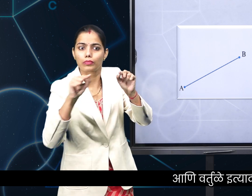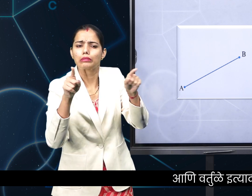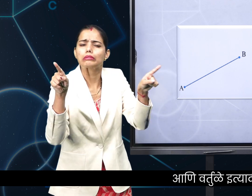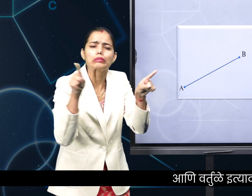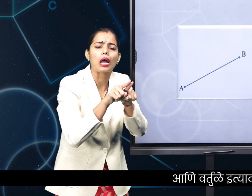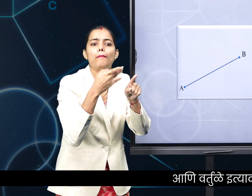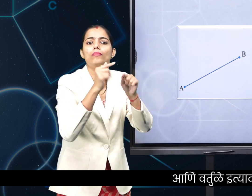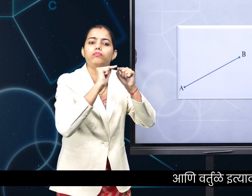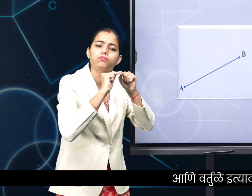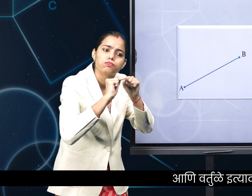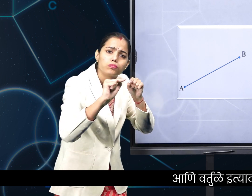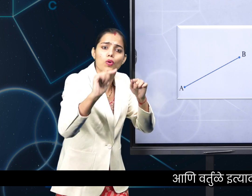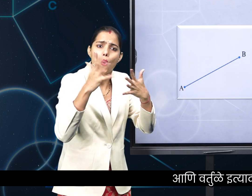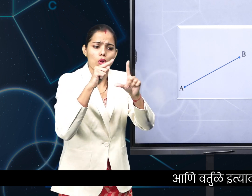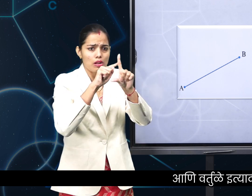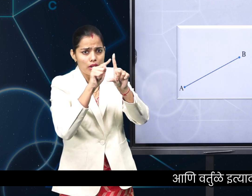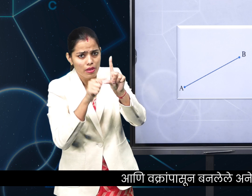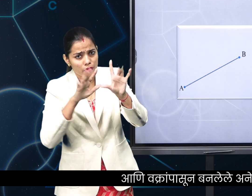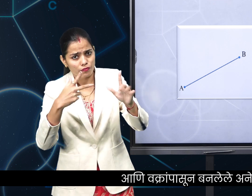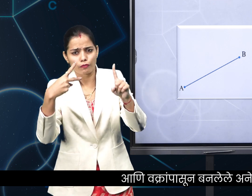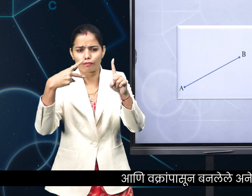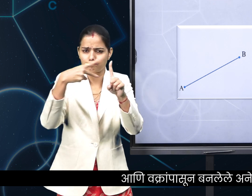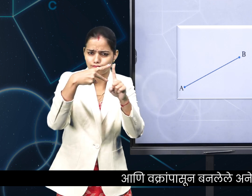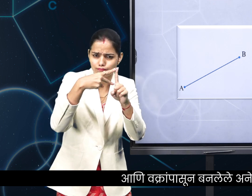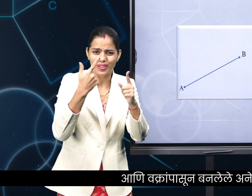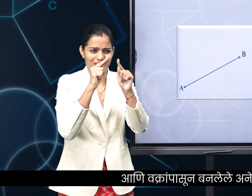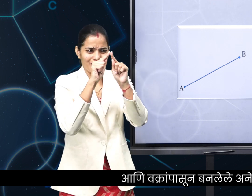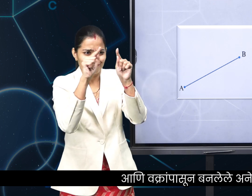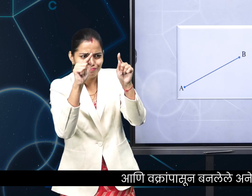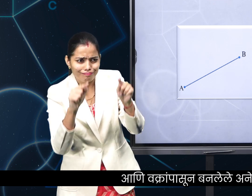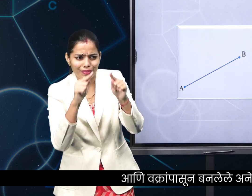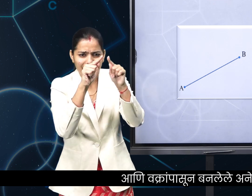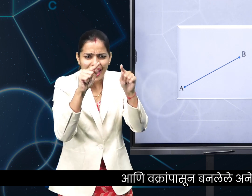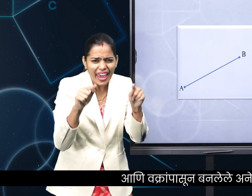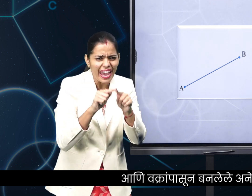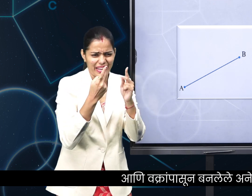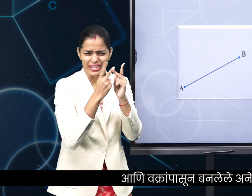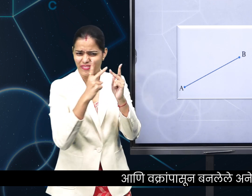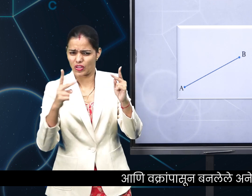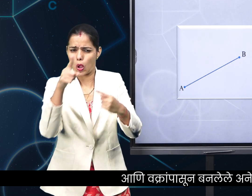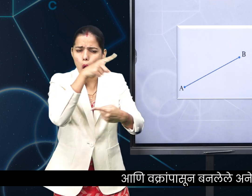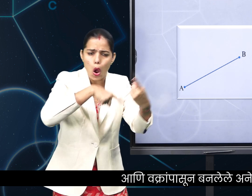आणि वर्तुळे इत्यादी रेषा आणि वक्रापासून बनवलेले अनेक आकार आहेत.